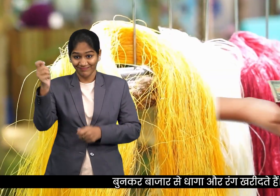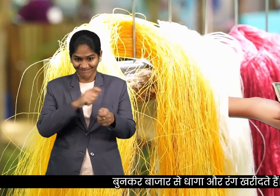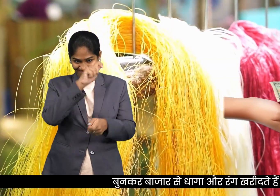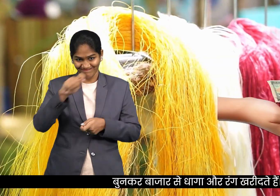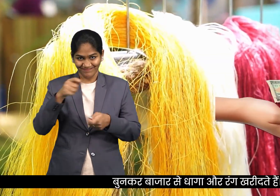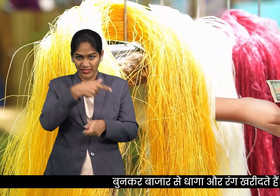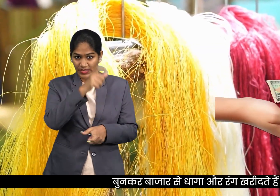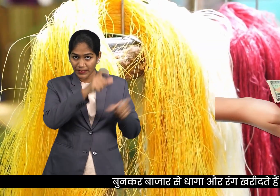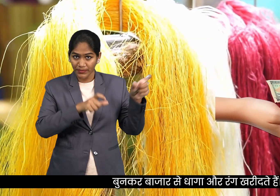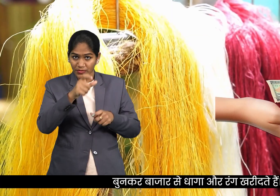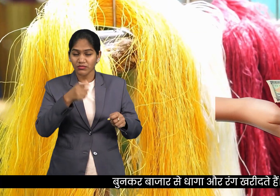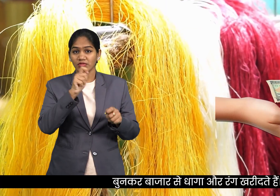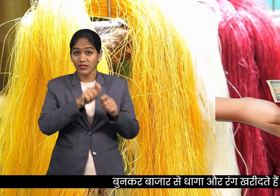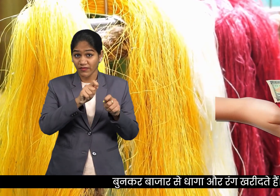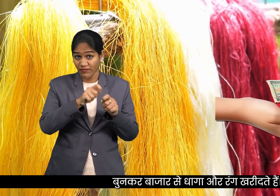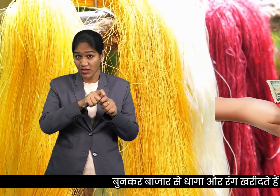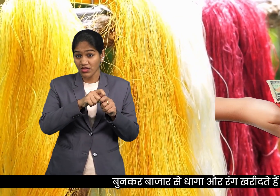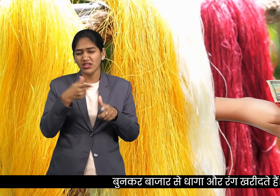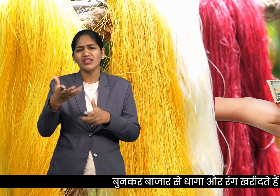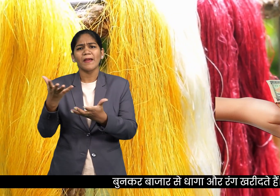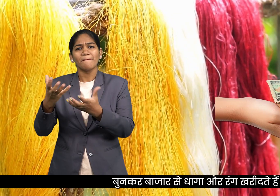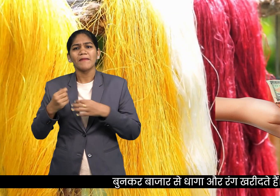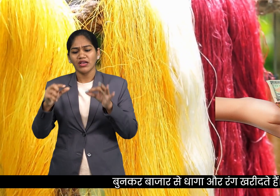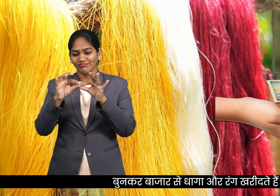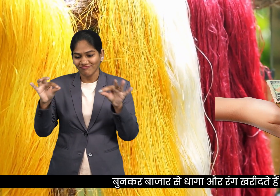बुनकर बाजार से धागा और रंग खरीदते हैं।